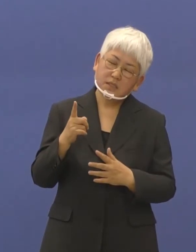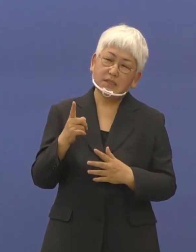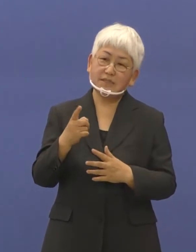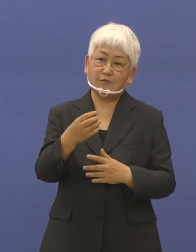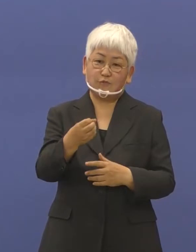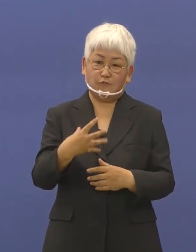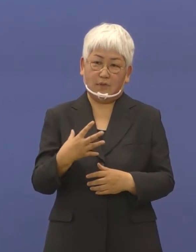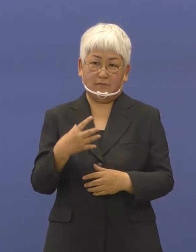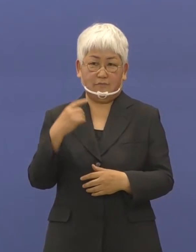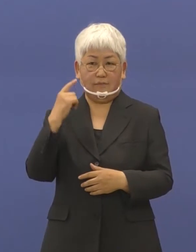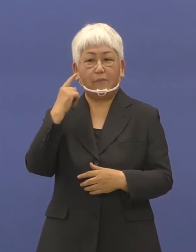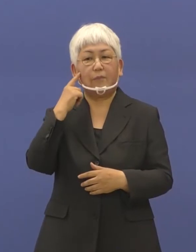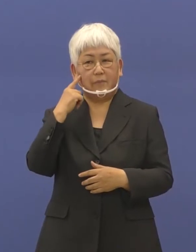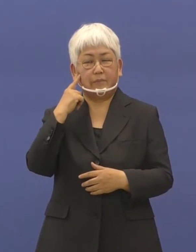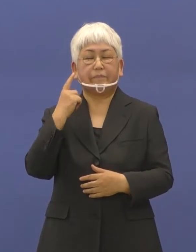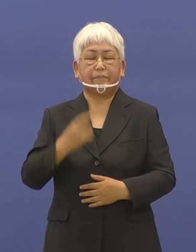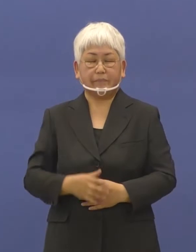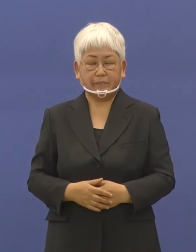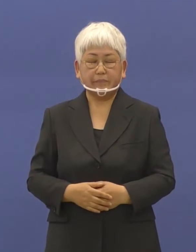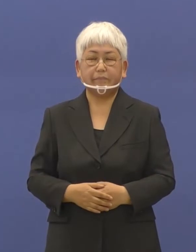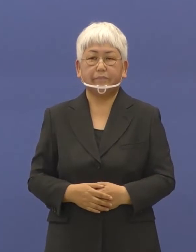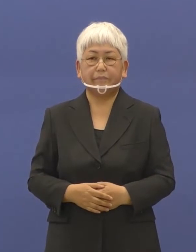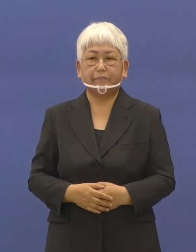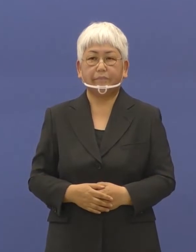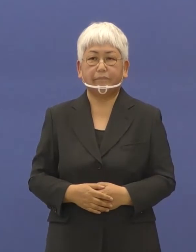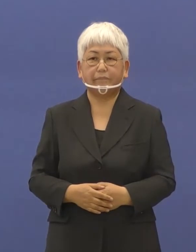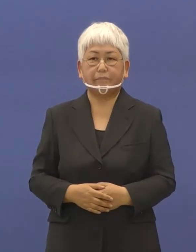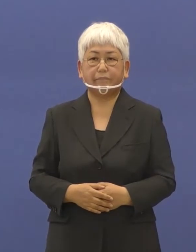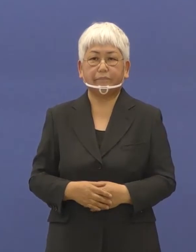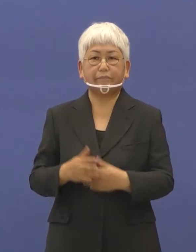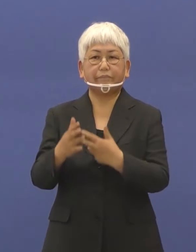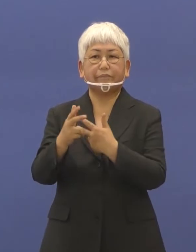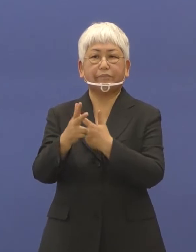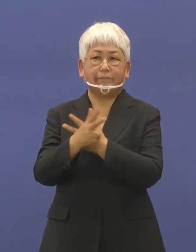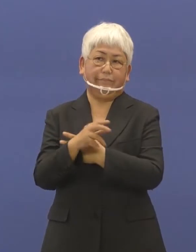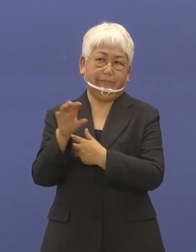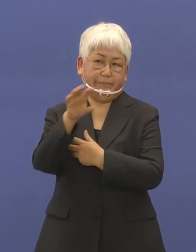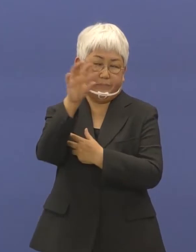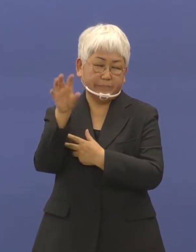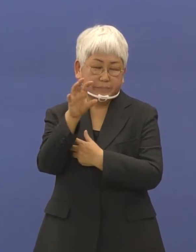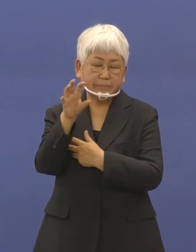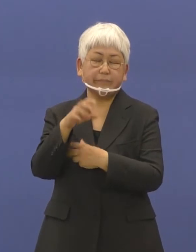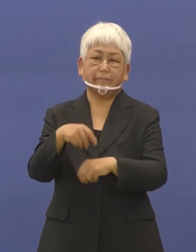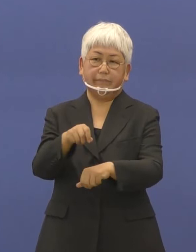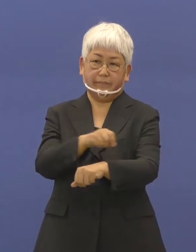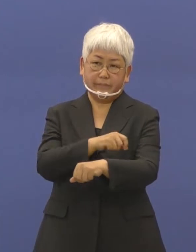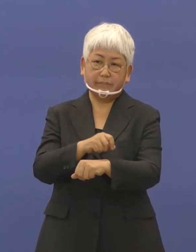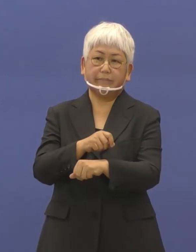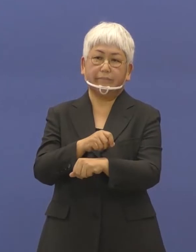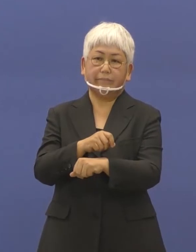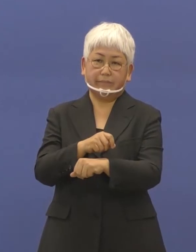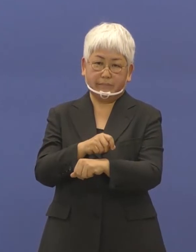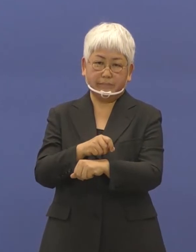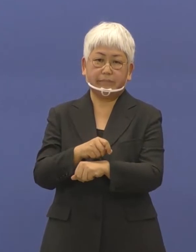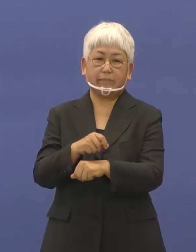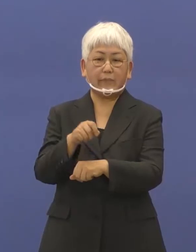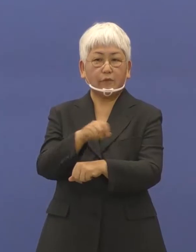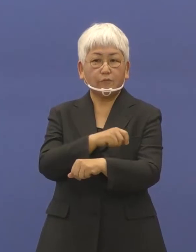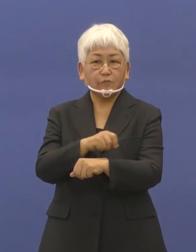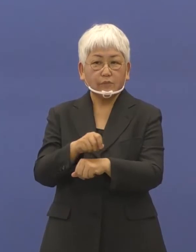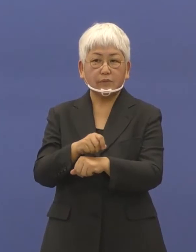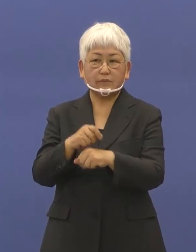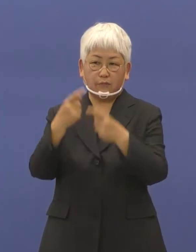、さっき言ったように県北は県北独自の道を進むこと